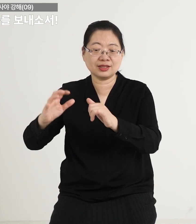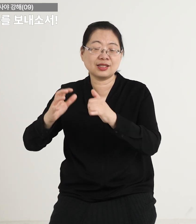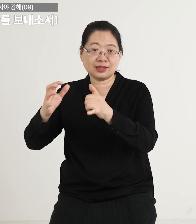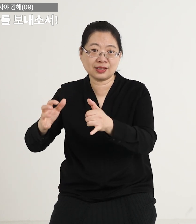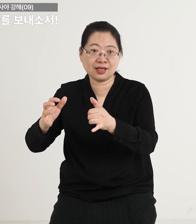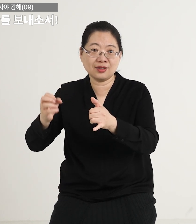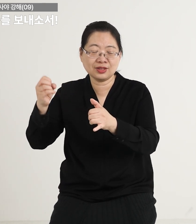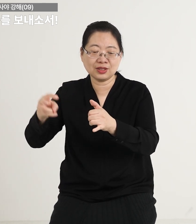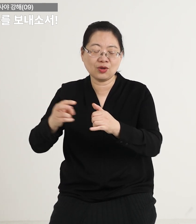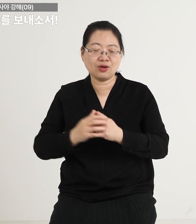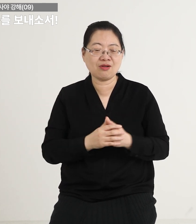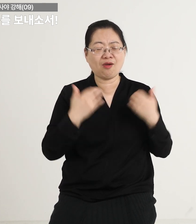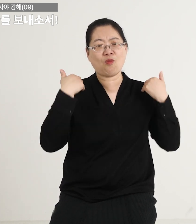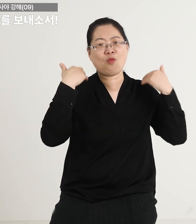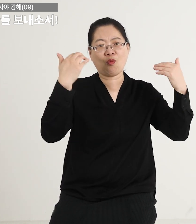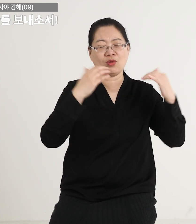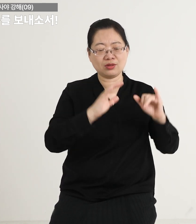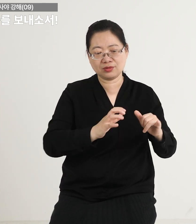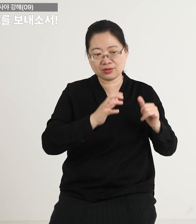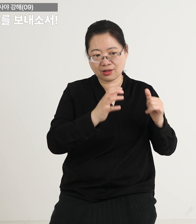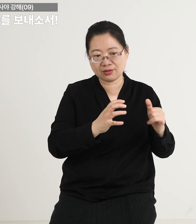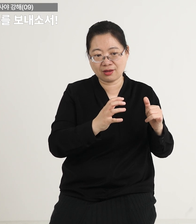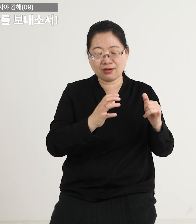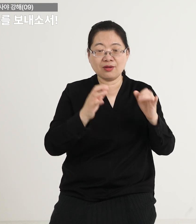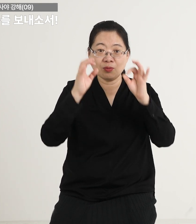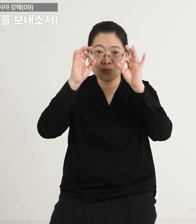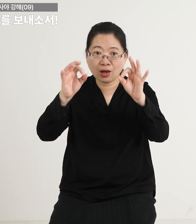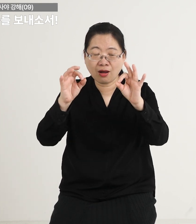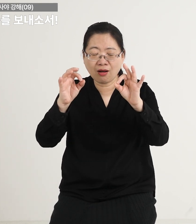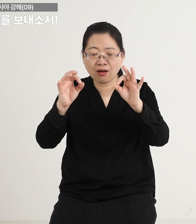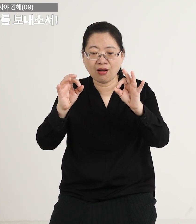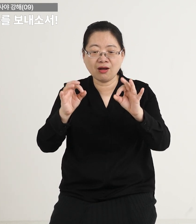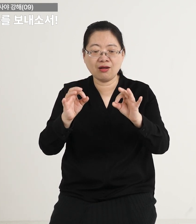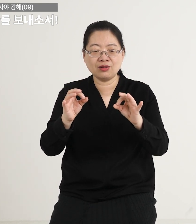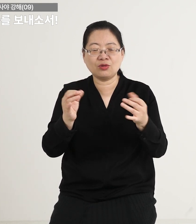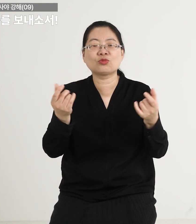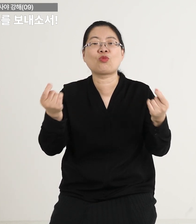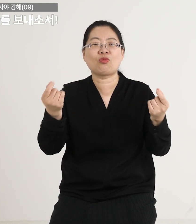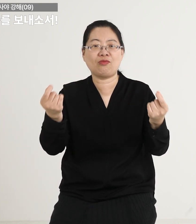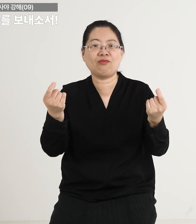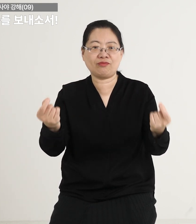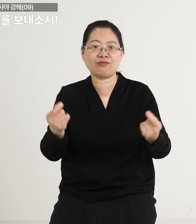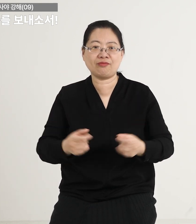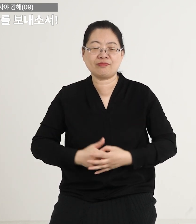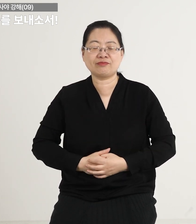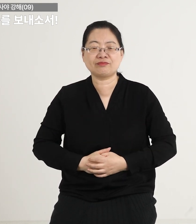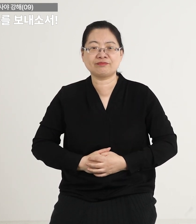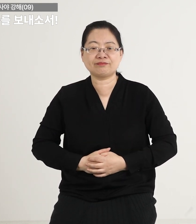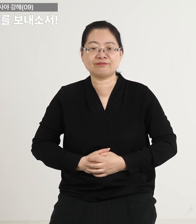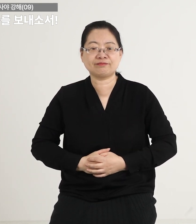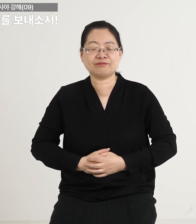세상이나 기성세대의 세상을 보면 본질이 똑같아요.